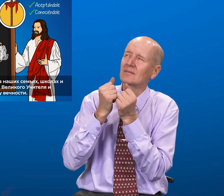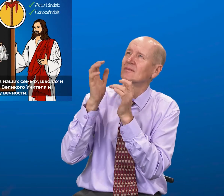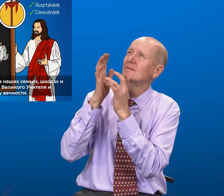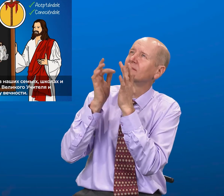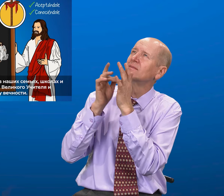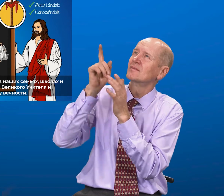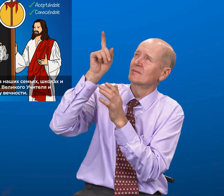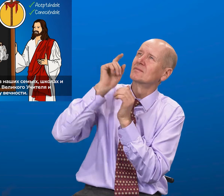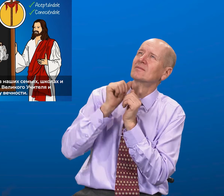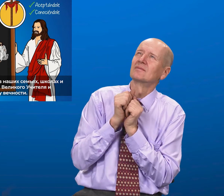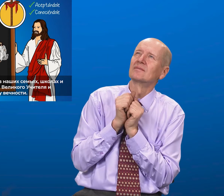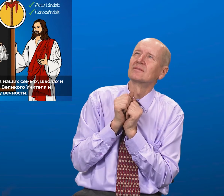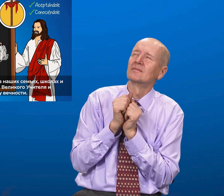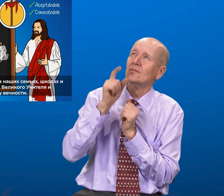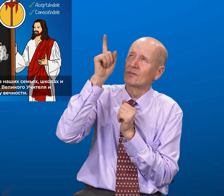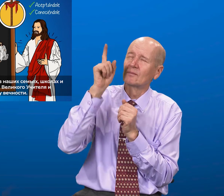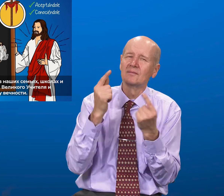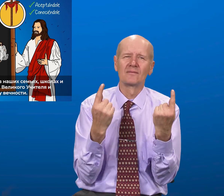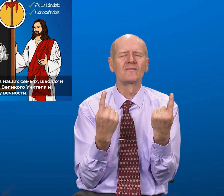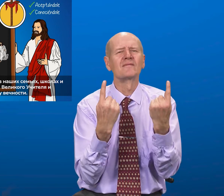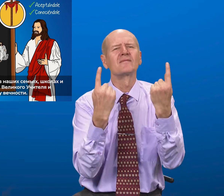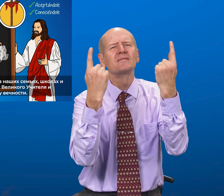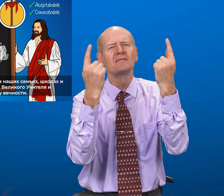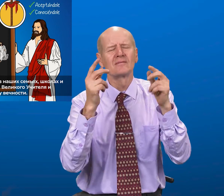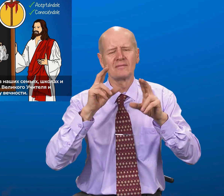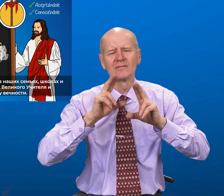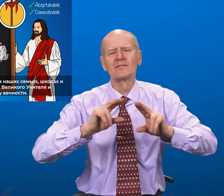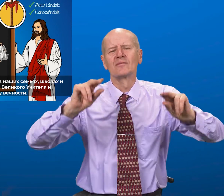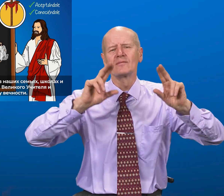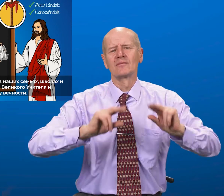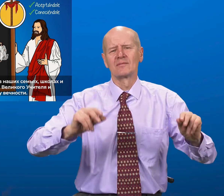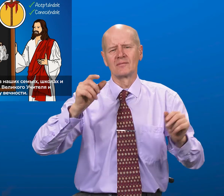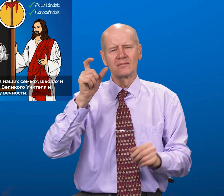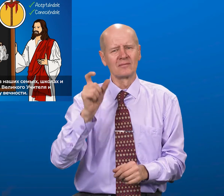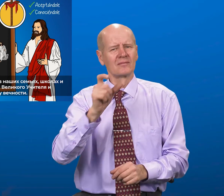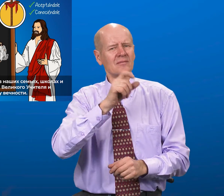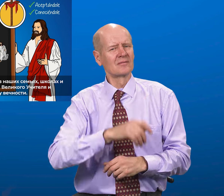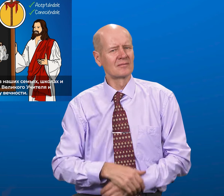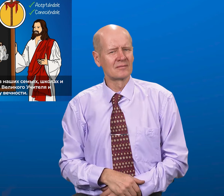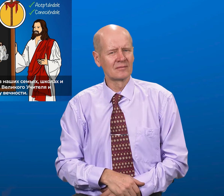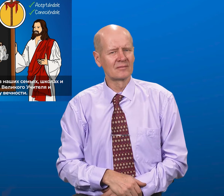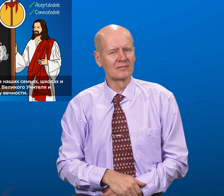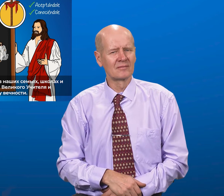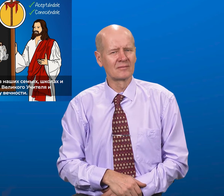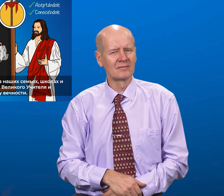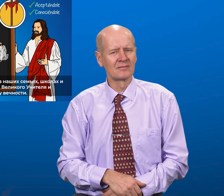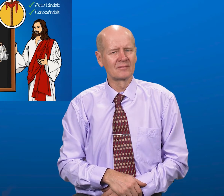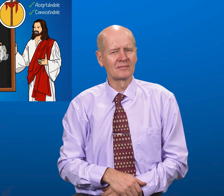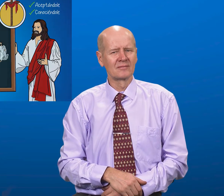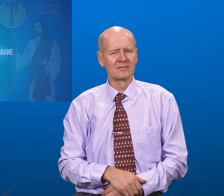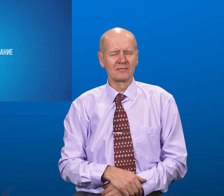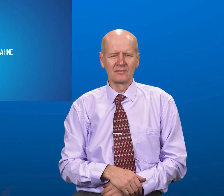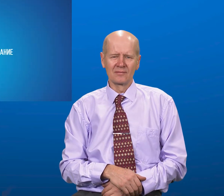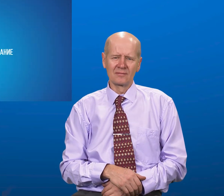дети принимали и узнавали великого учителя и благодаря этому пришли в школу